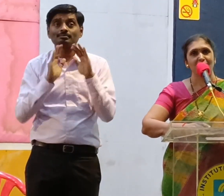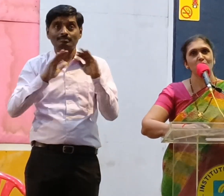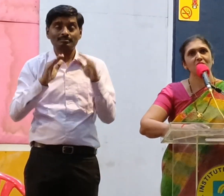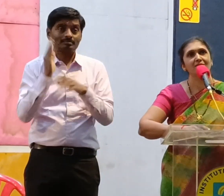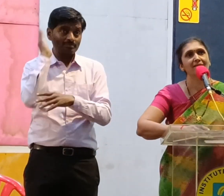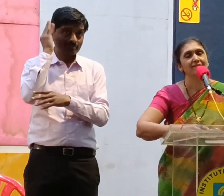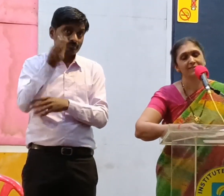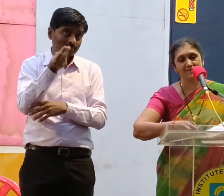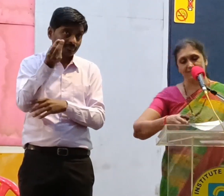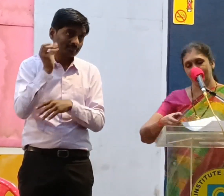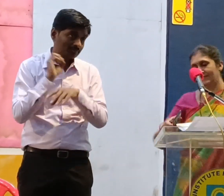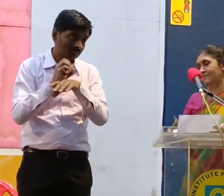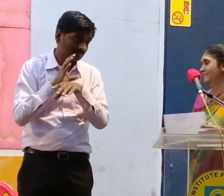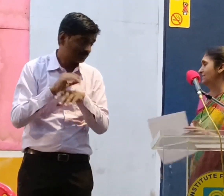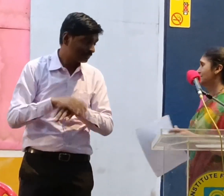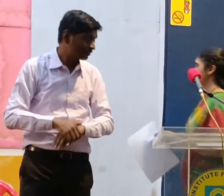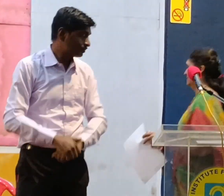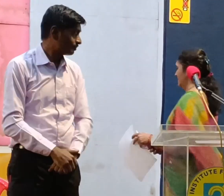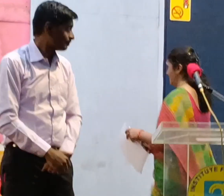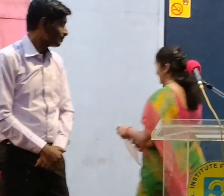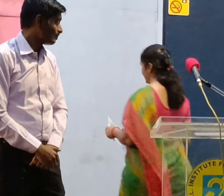કંઈ સૂચન કરે